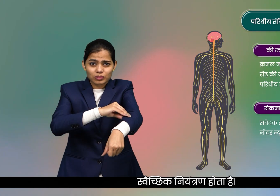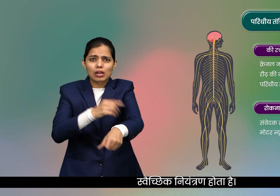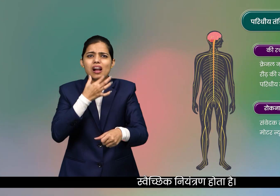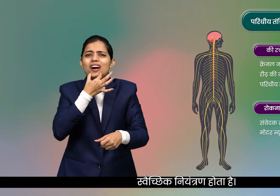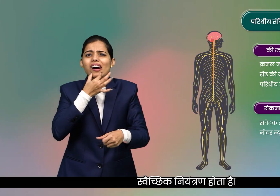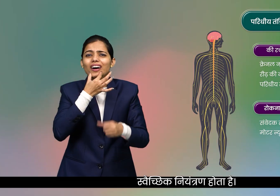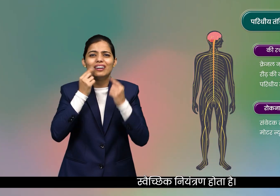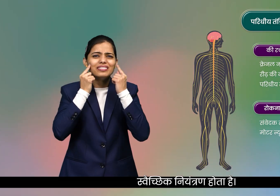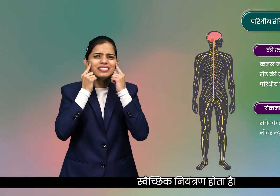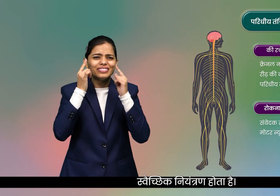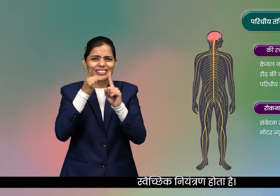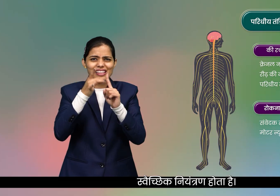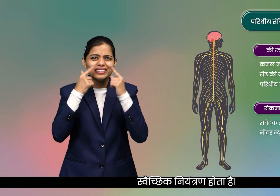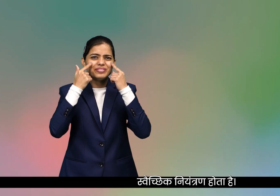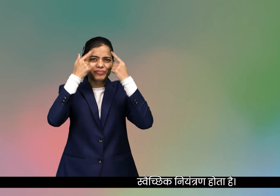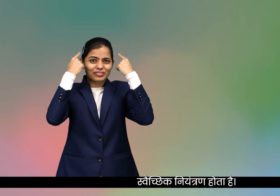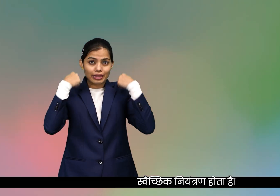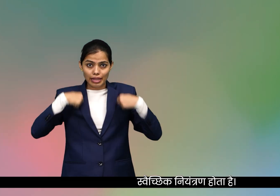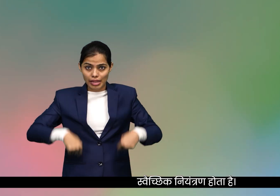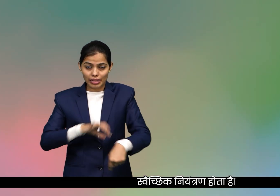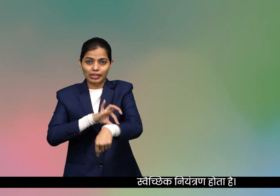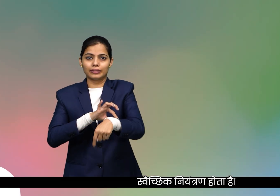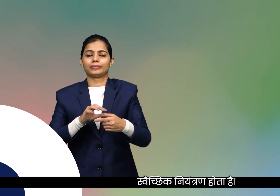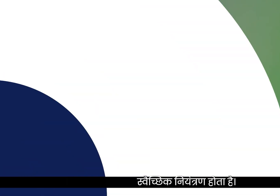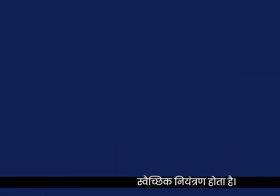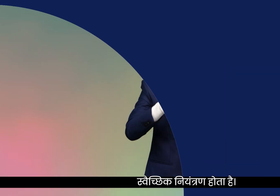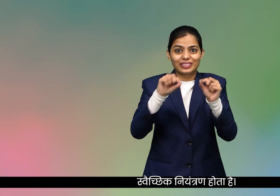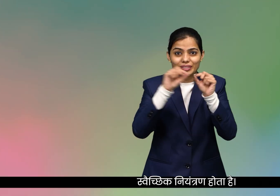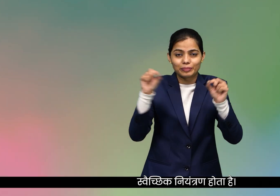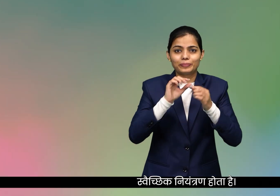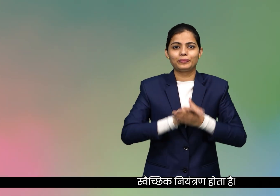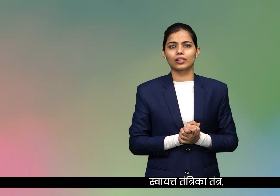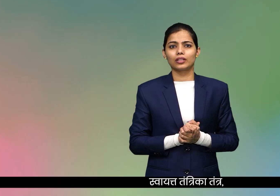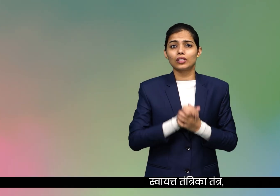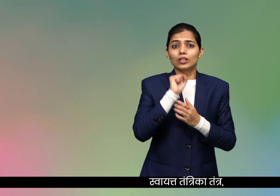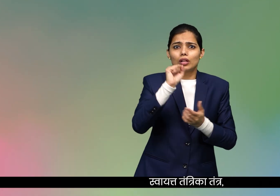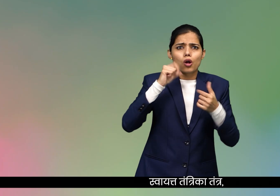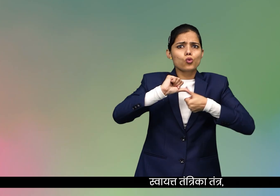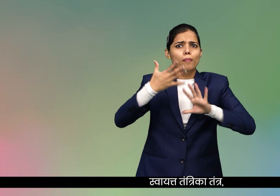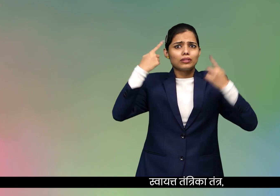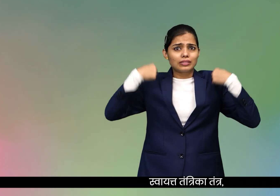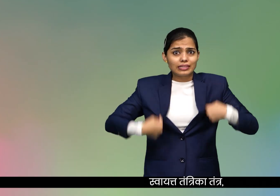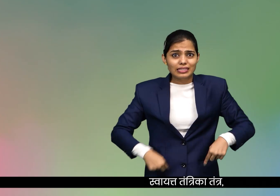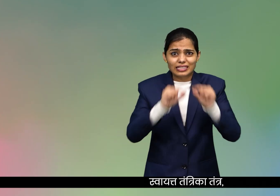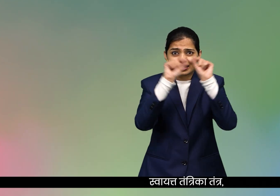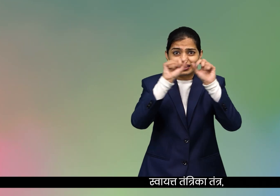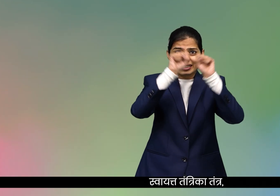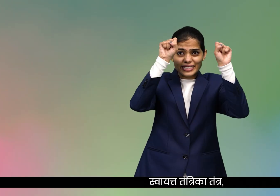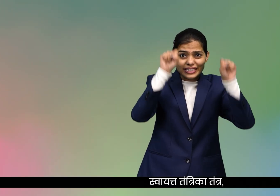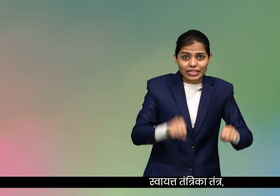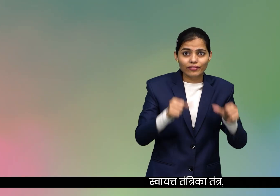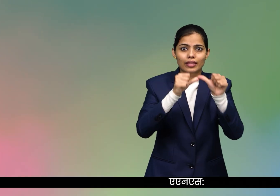स्वैच्छिक नियंत्रण होता है। स्वायत्त तंत्रिका